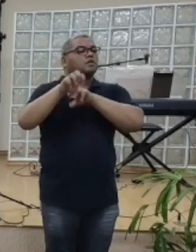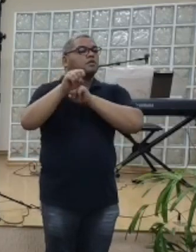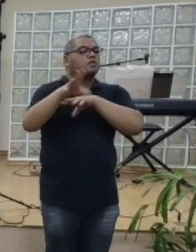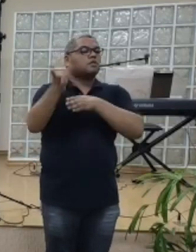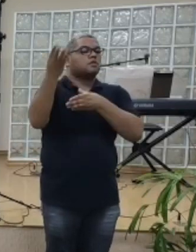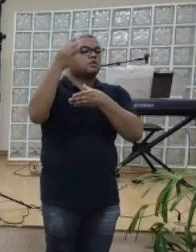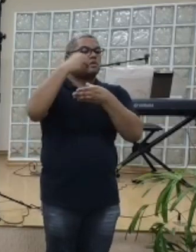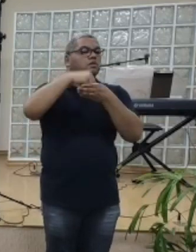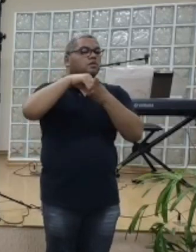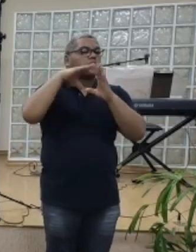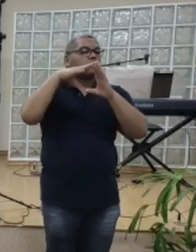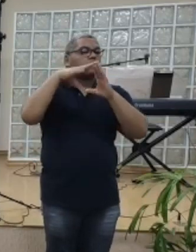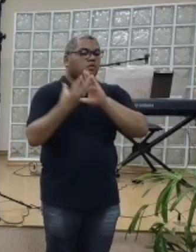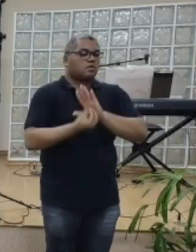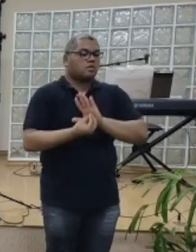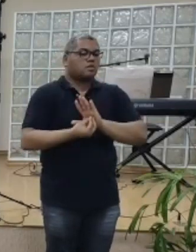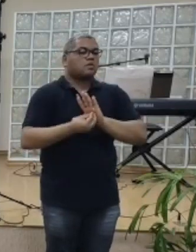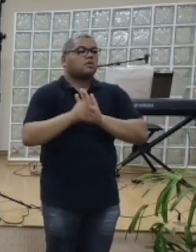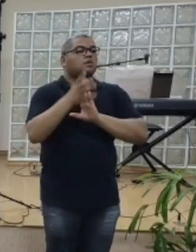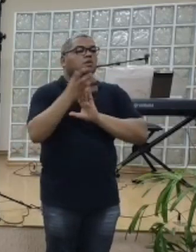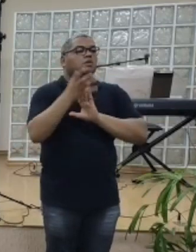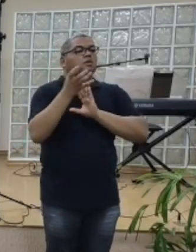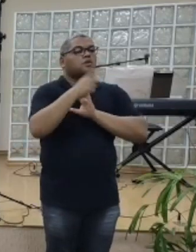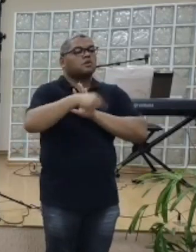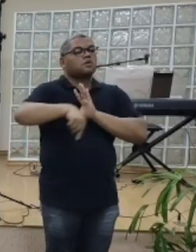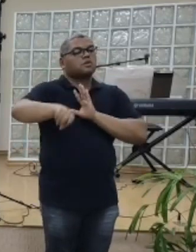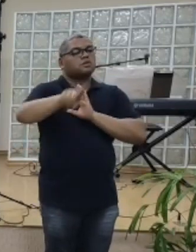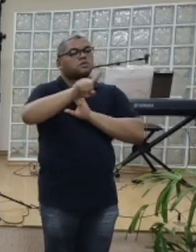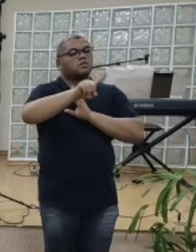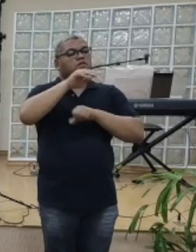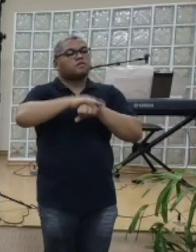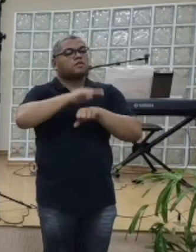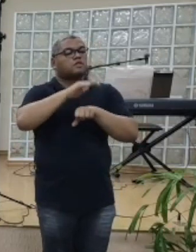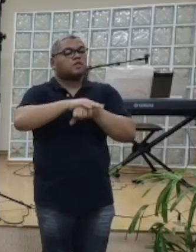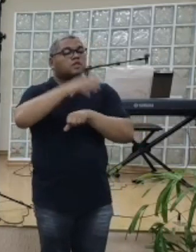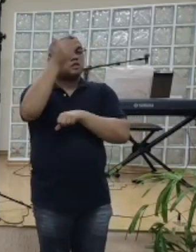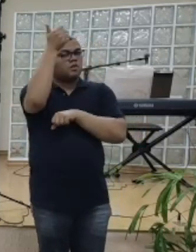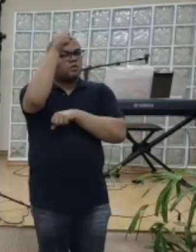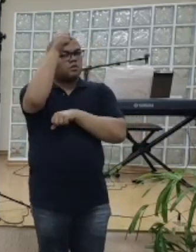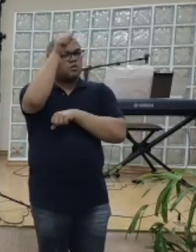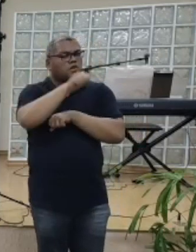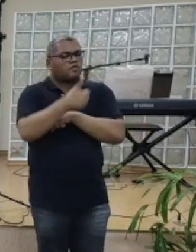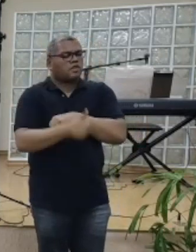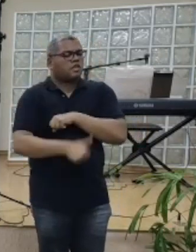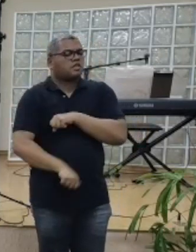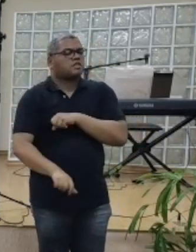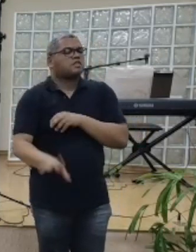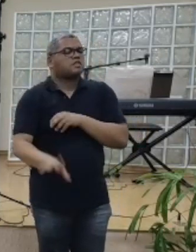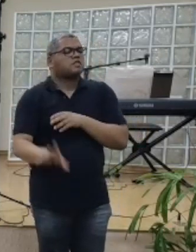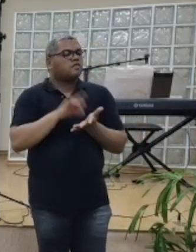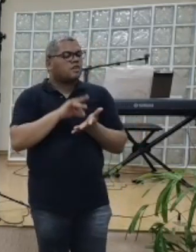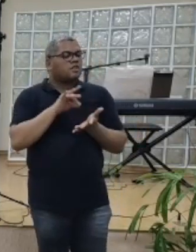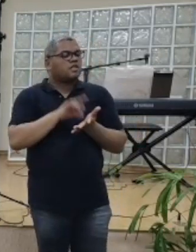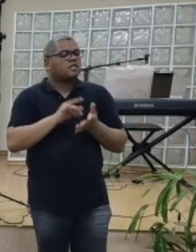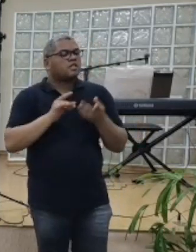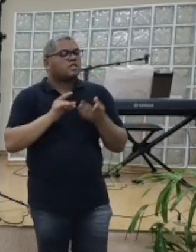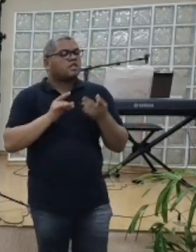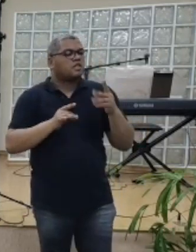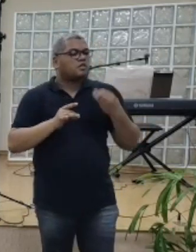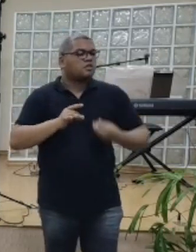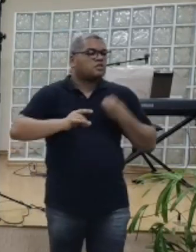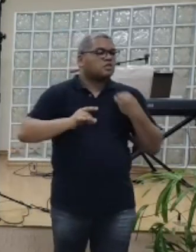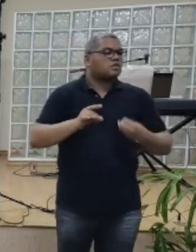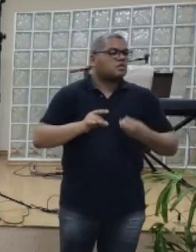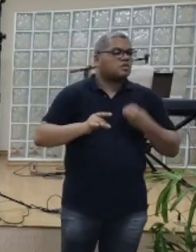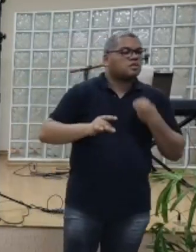E eu gostaria que você fizesse uma avaliação sincera da sua vida e